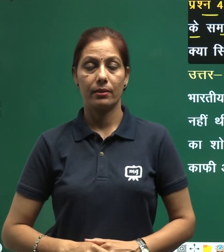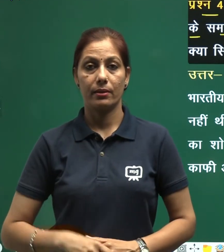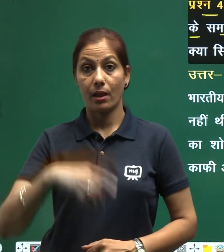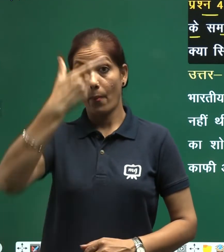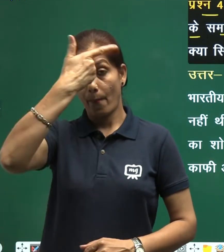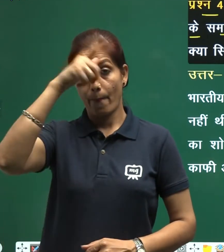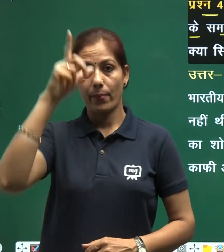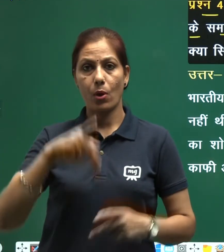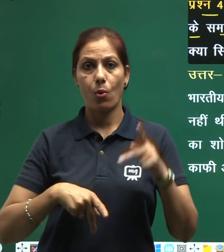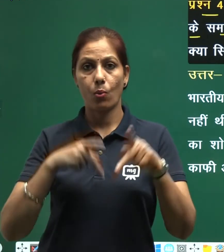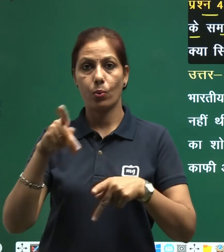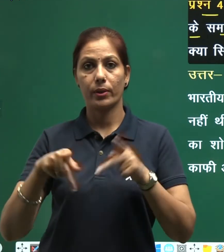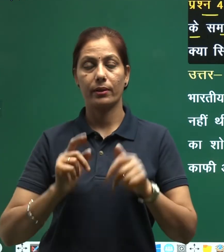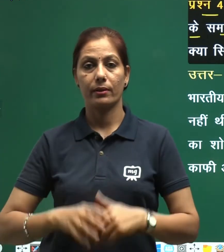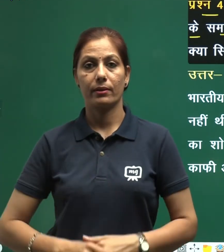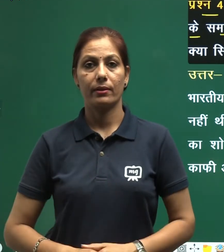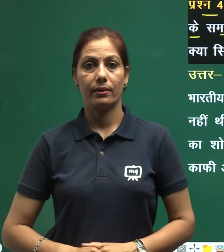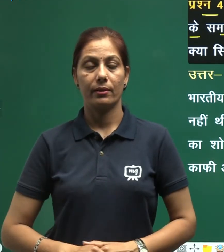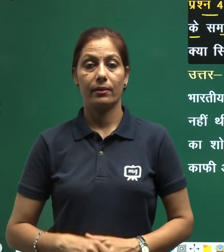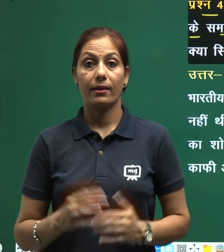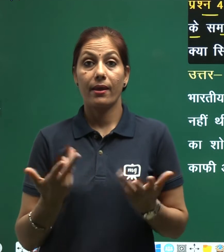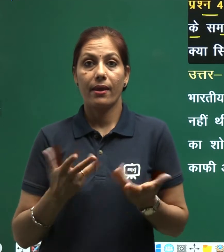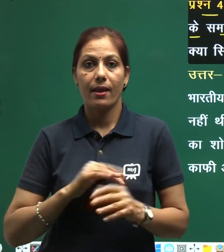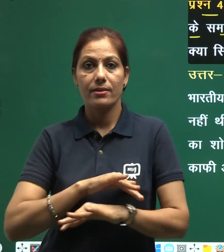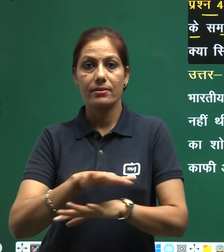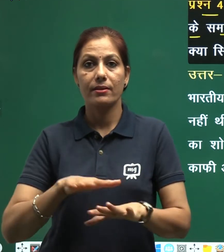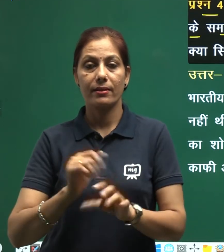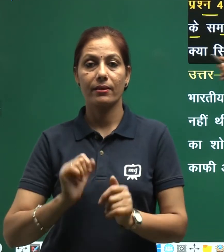भारतीय नागरिकों की क्या स्थिति थी?